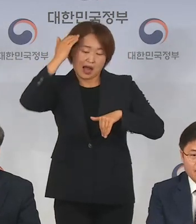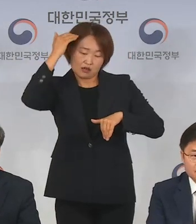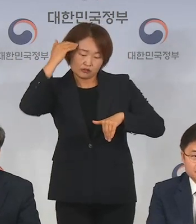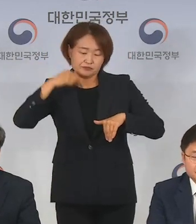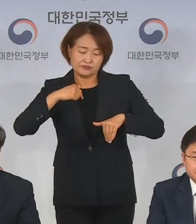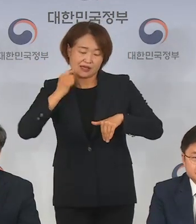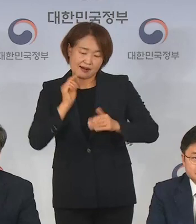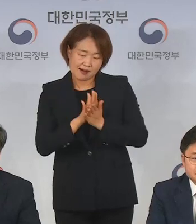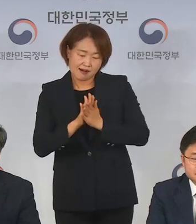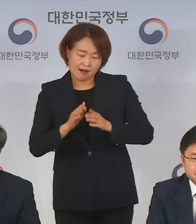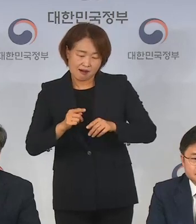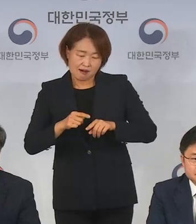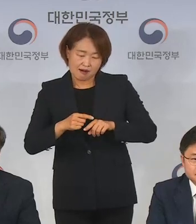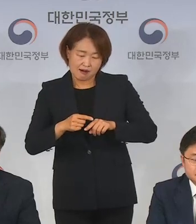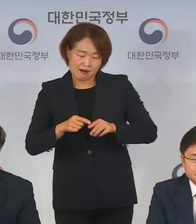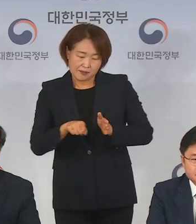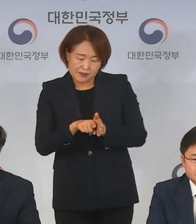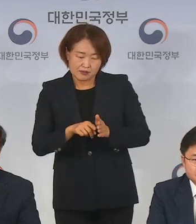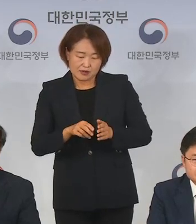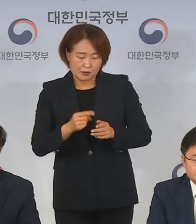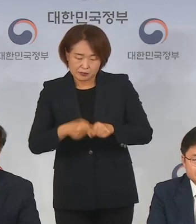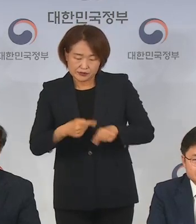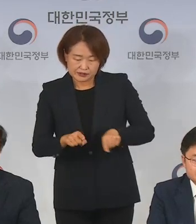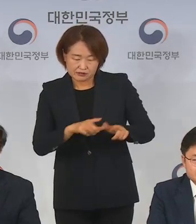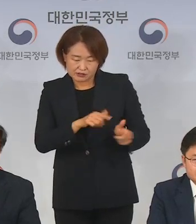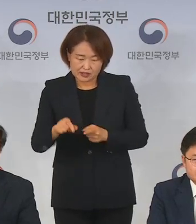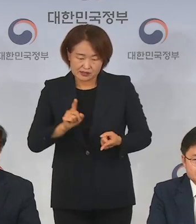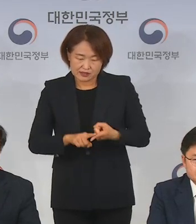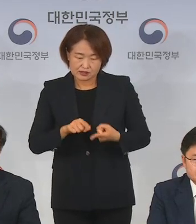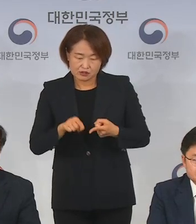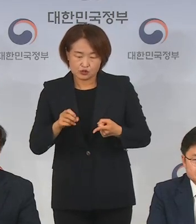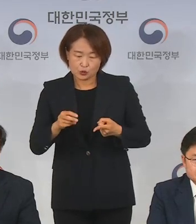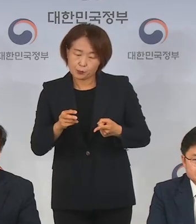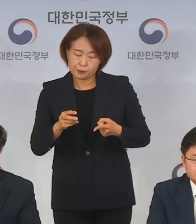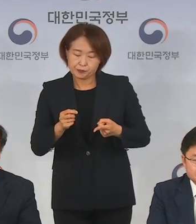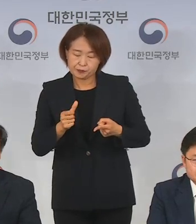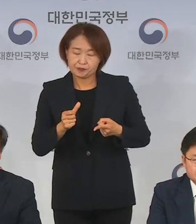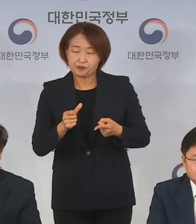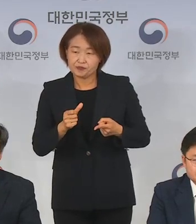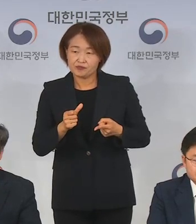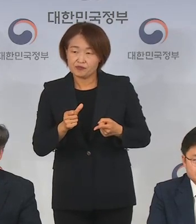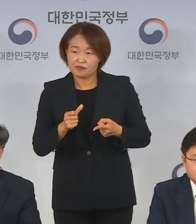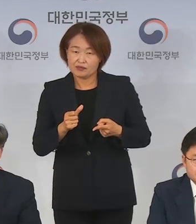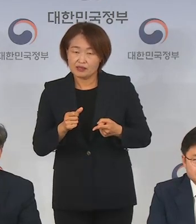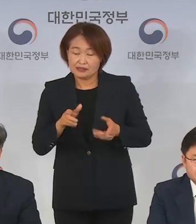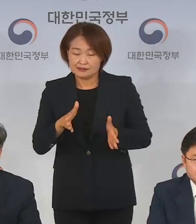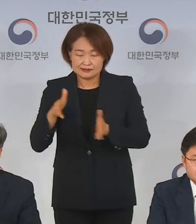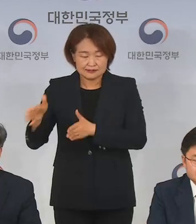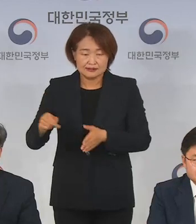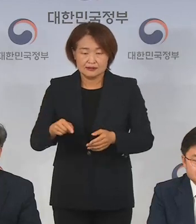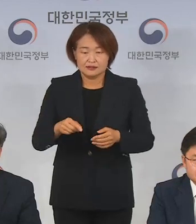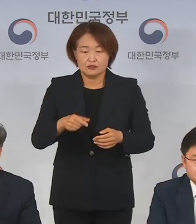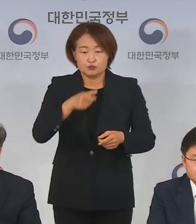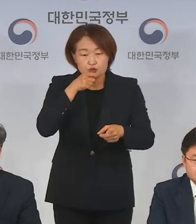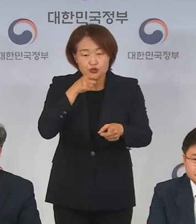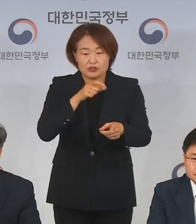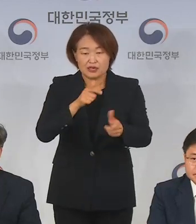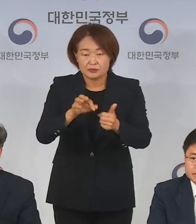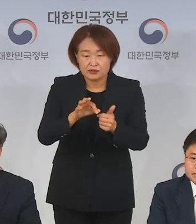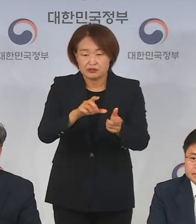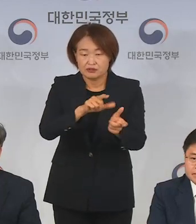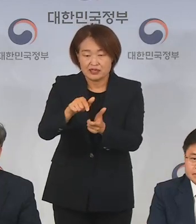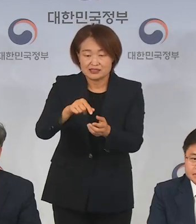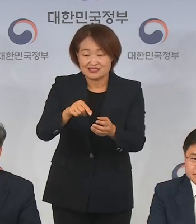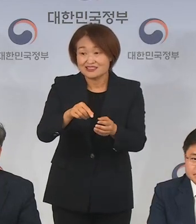부분은 여러 가지 신뢰성 문제라든지 국제관계에서 좀 고려할 부분이 있기 때문에 시료 채취 부분에 대해서는 이번 회담 때